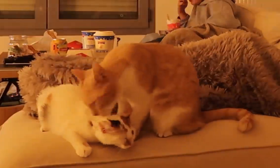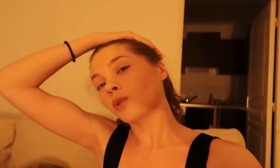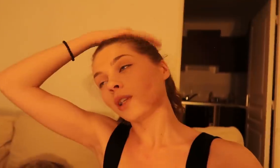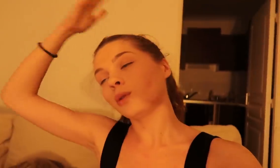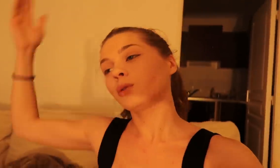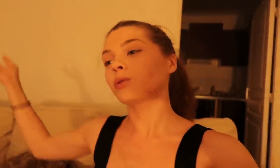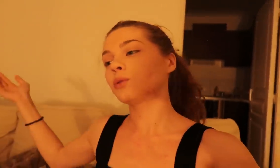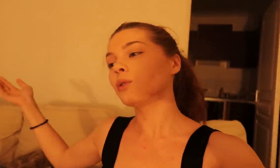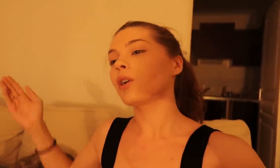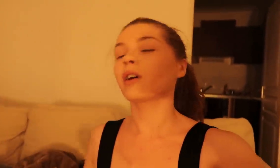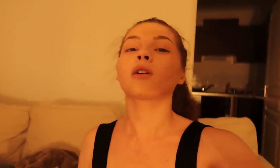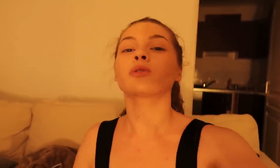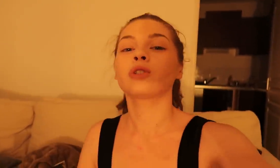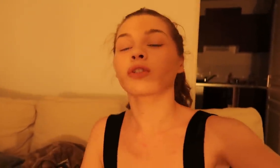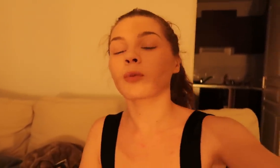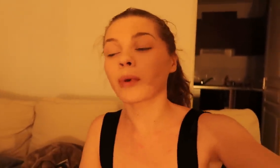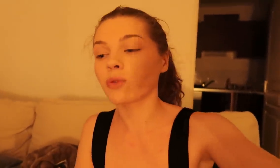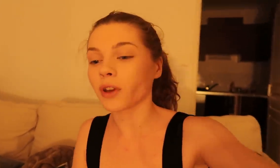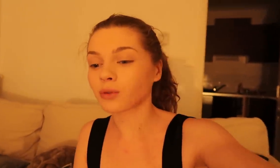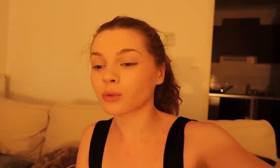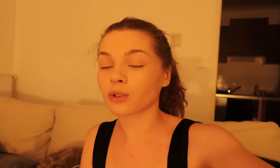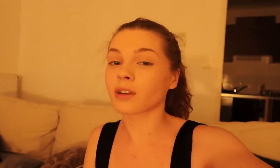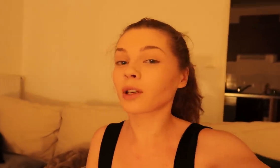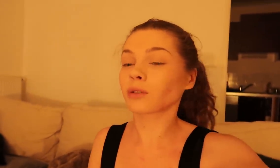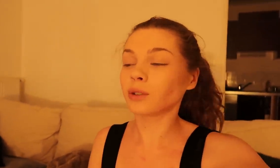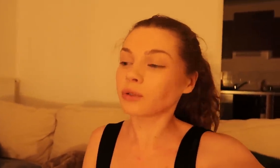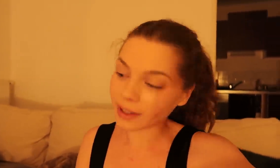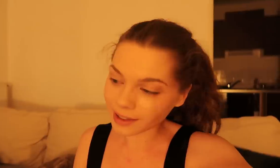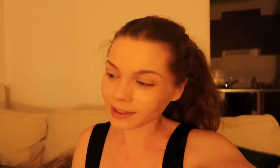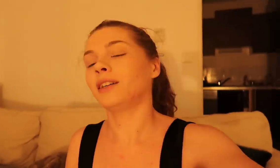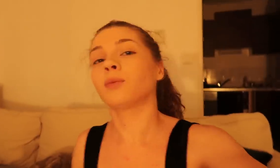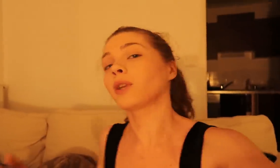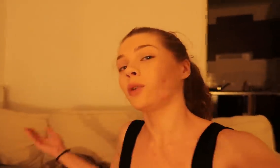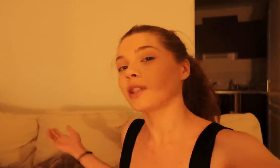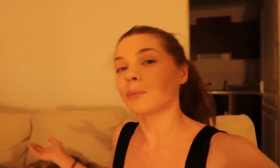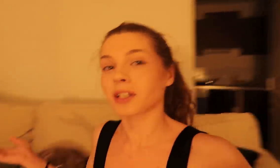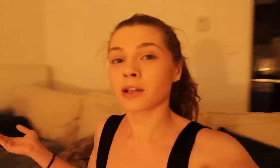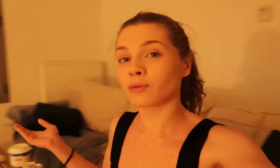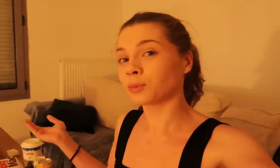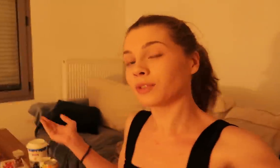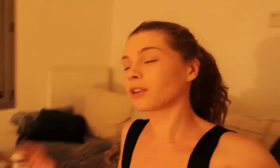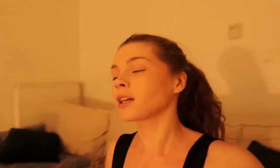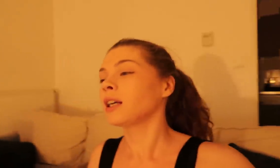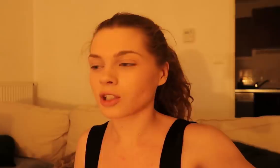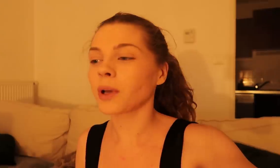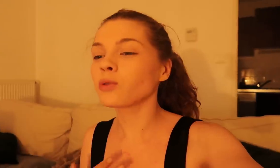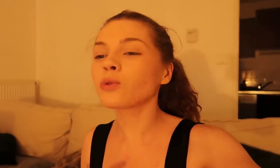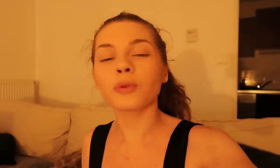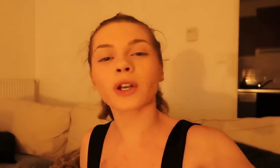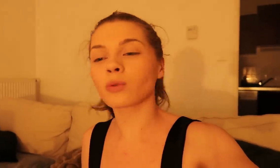Bon les loulous, du coup, aujourd'hui j'ai vraiment pas pu faire tout ce que j'avais envie de faire. Bon, Héloïse elle est partie comme vous pouvez voir. J'ai pas du tout pu faire tout ce